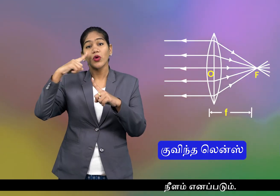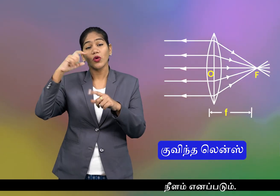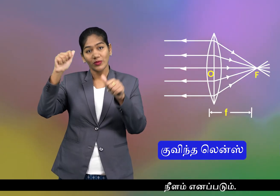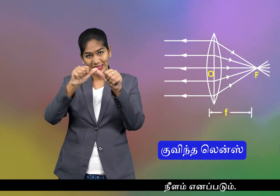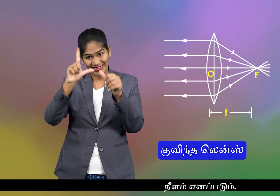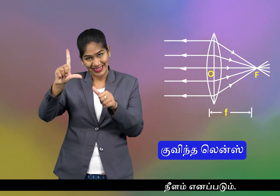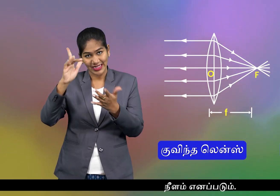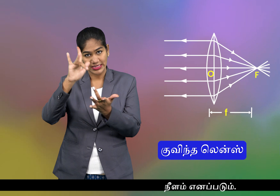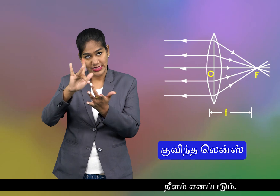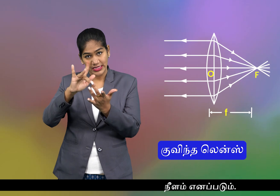எனப்படும்.